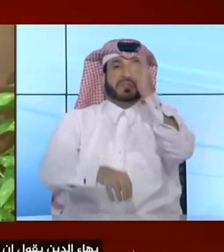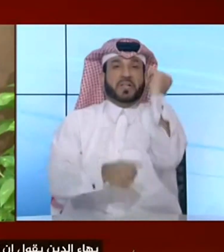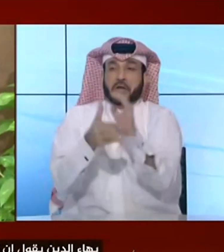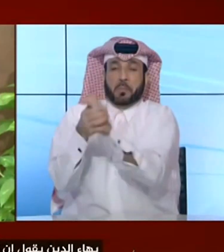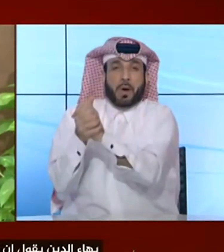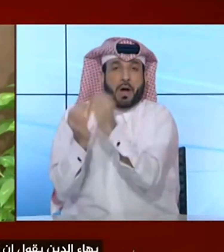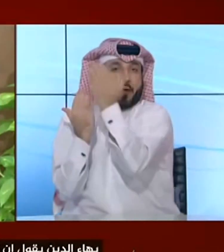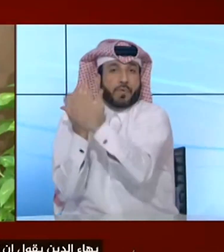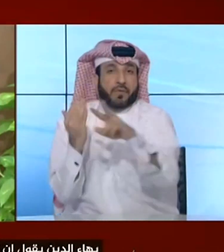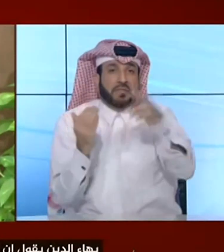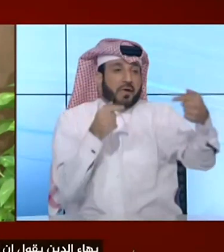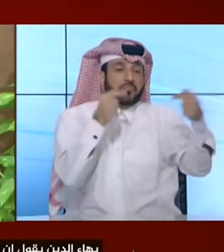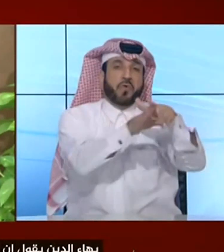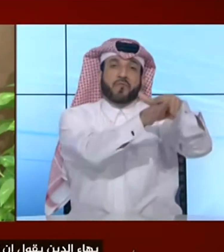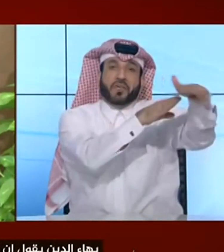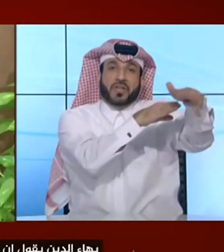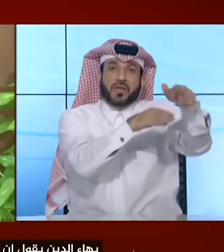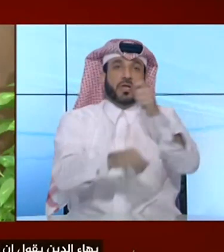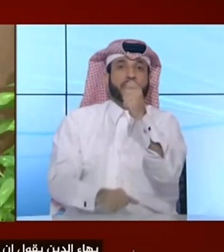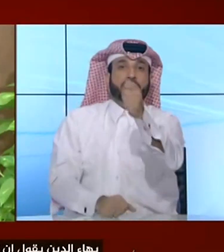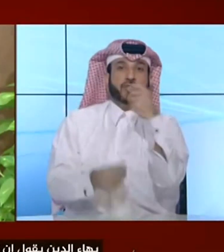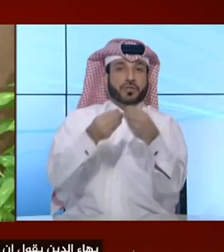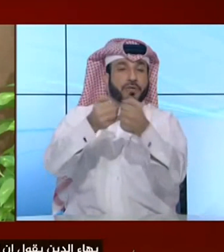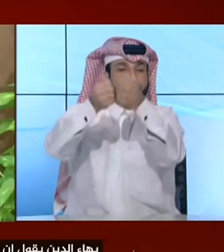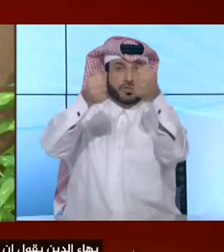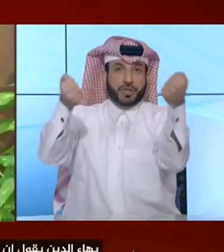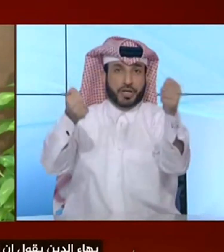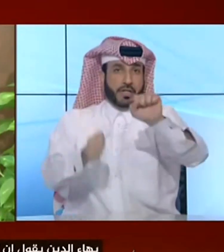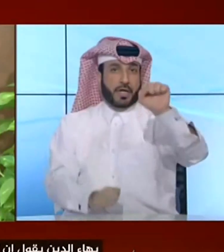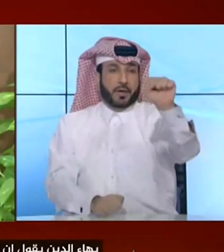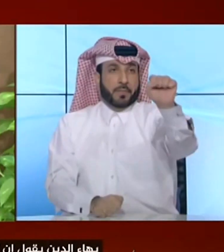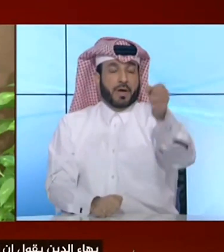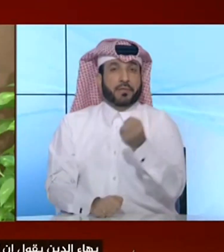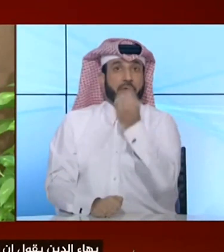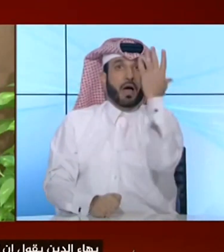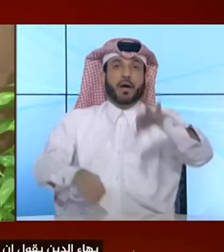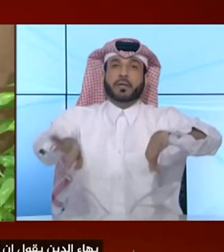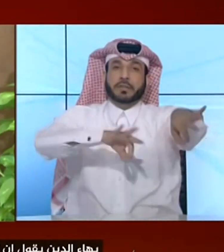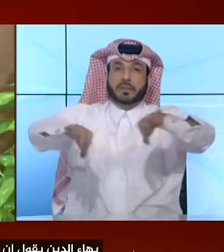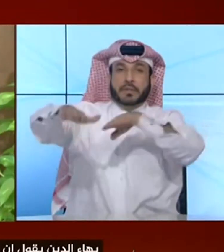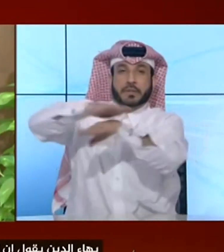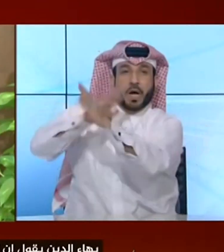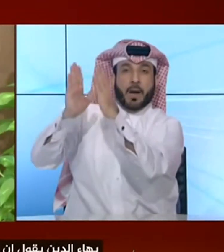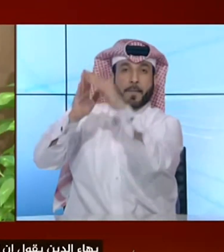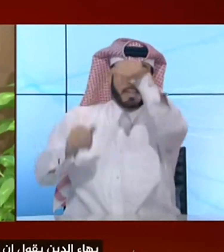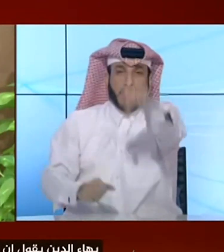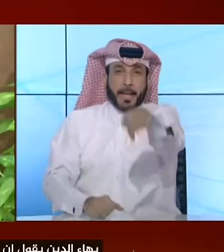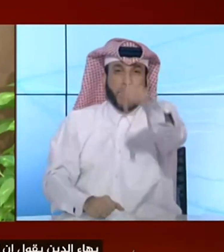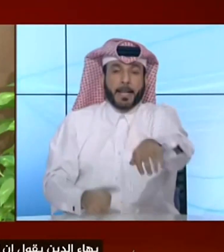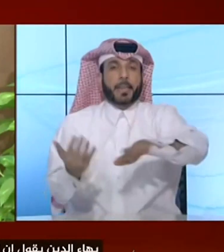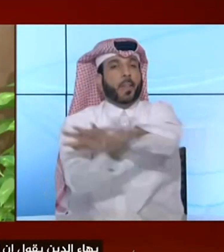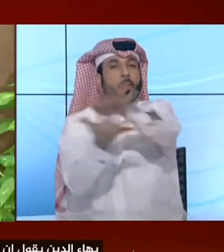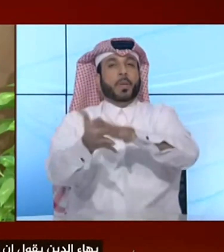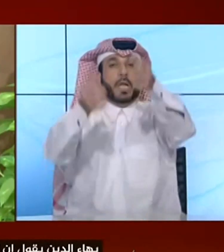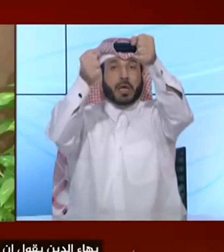حسب تعبيرهم واضاف في حوار مع الصحيفه الشرق الاوسط ان الحياه السياسيه في مصر حاليا تمر